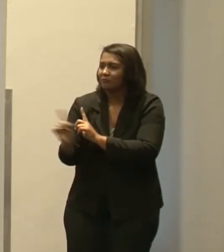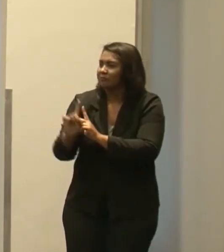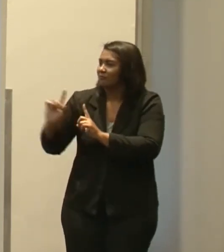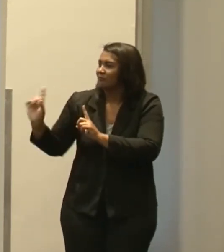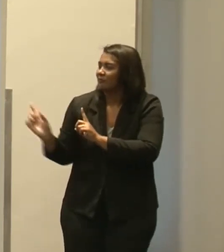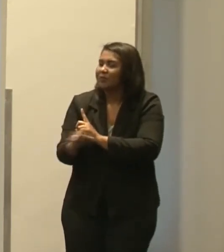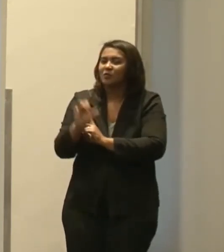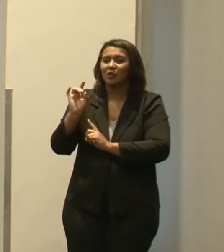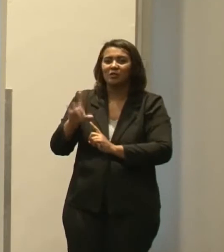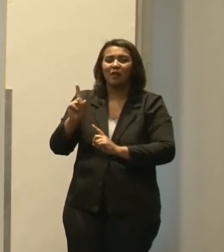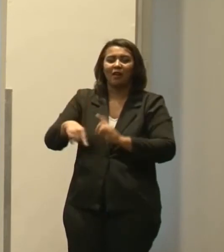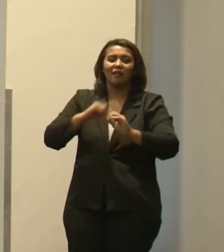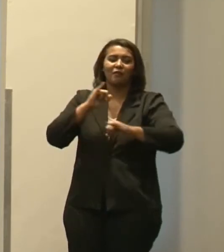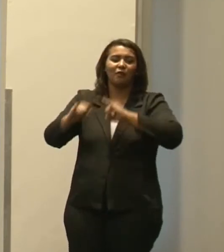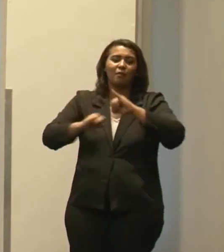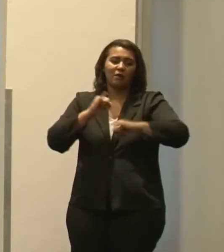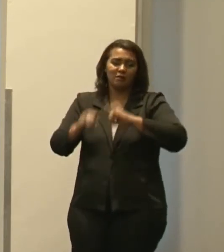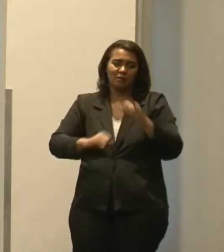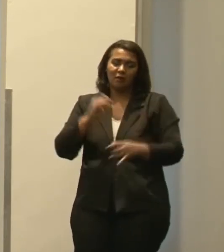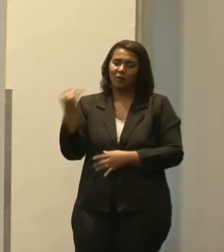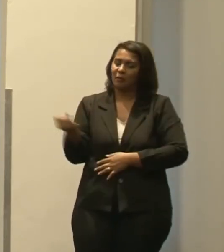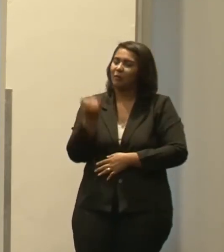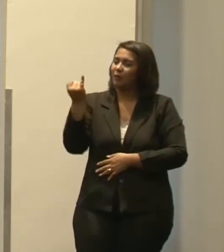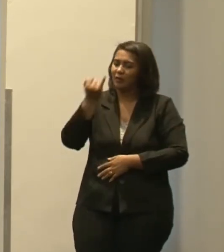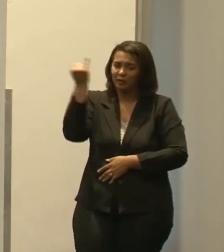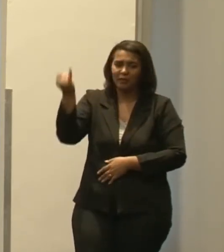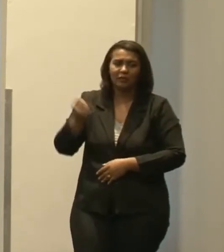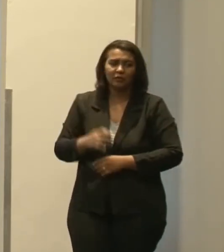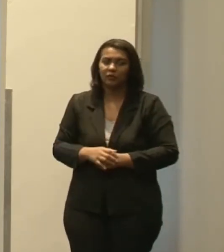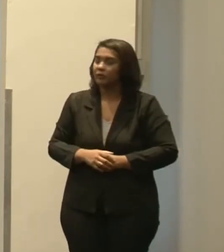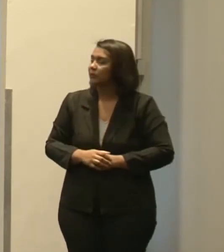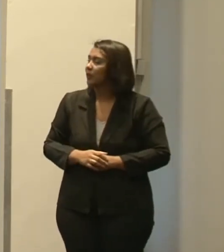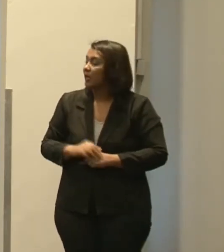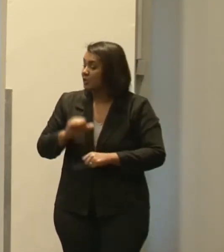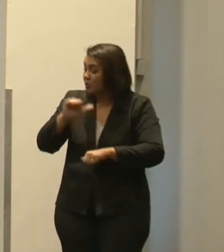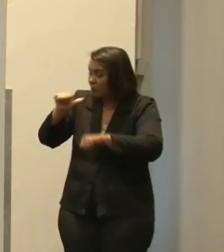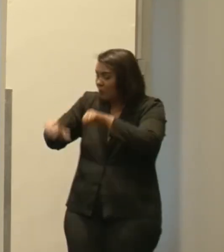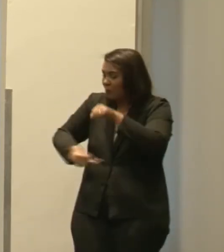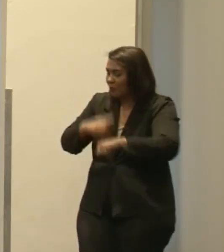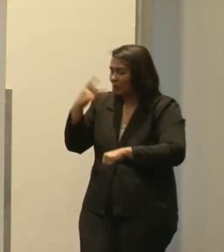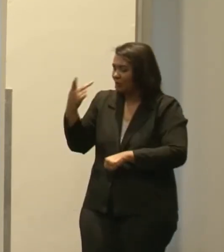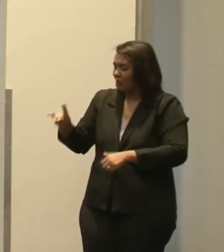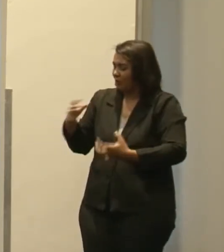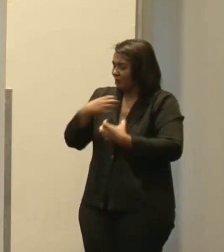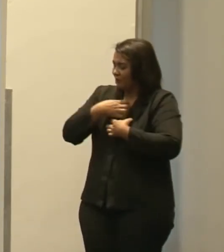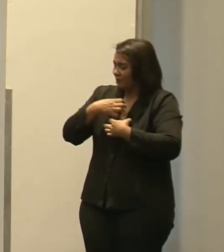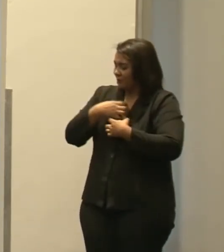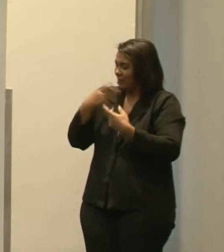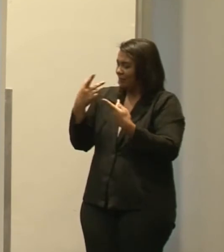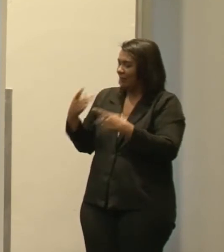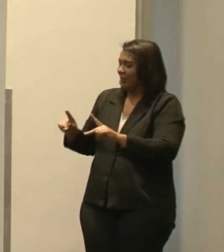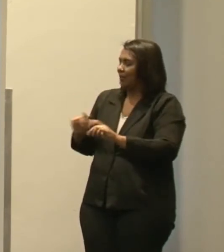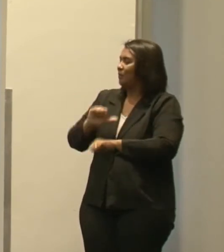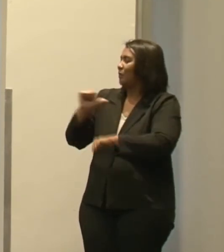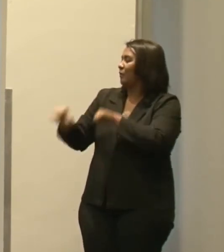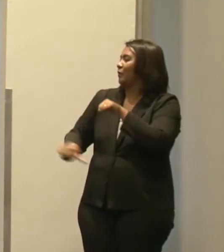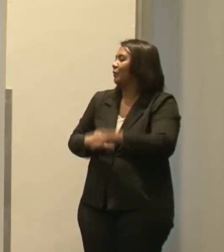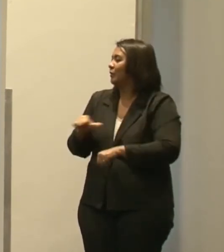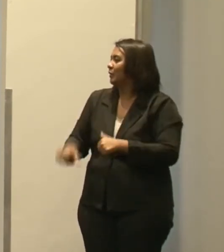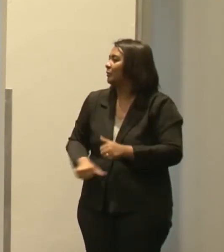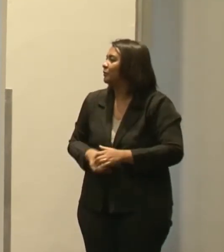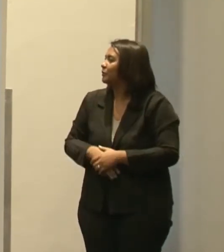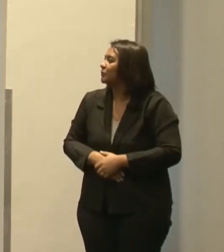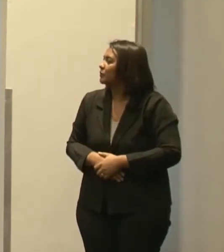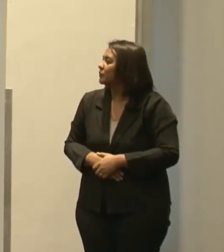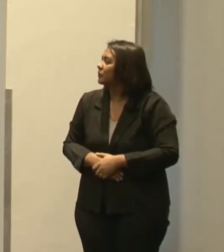são informações importantes e a gente observa essa mudança de comportamento deles. Bom, e essas vivências